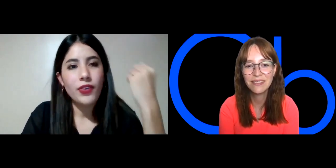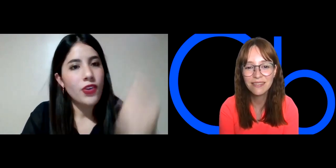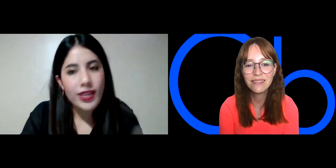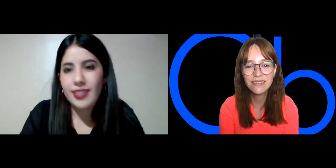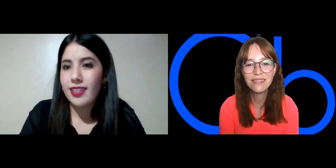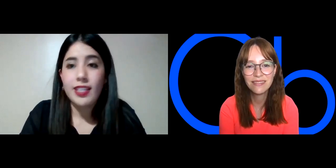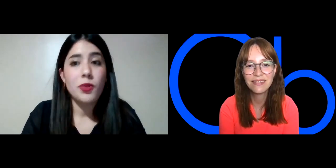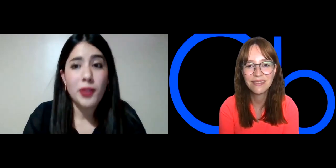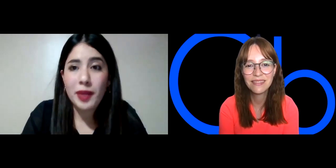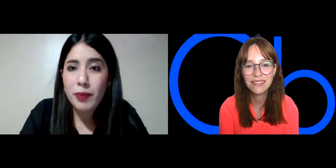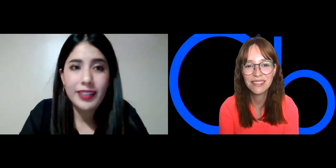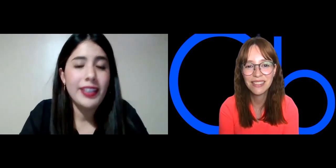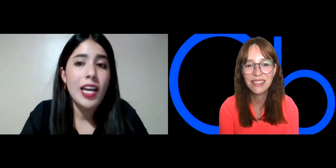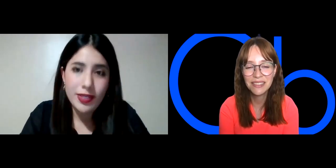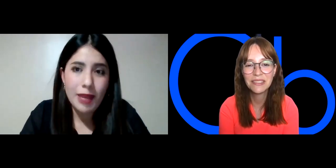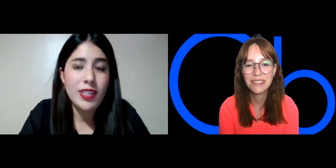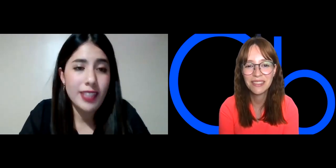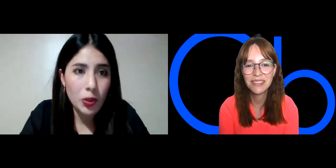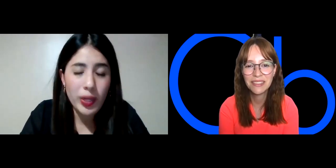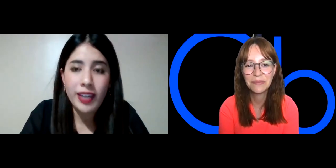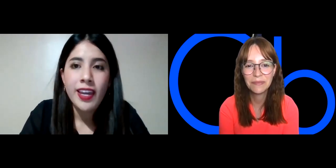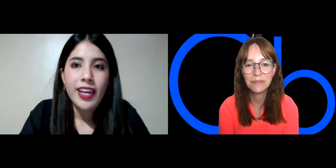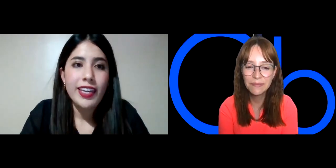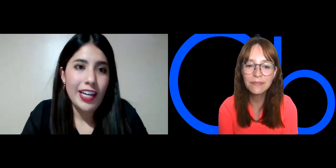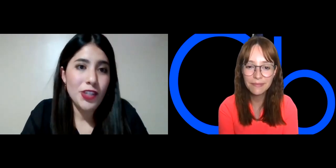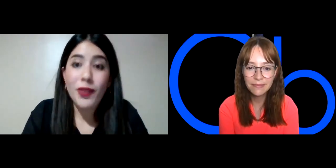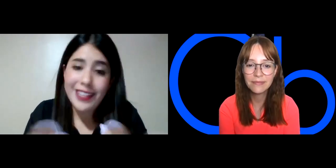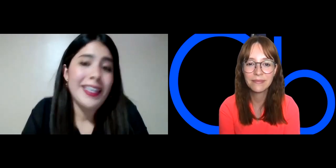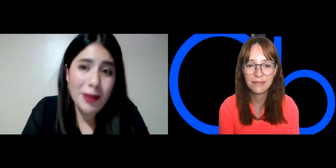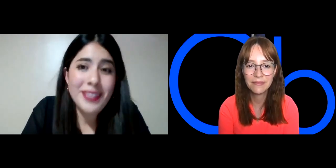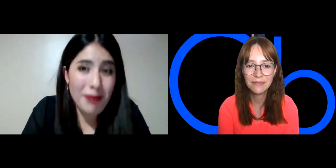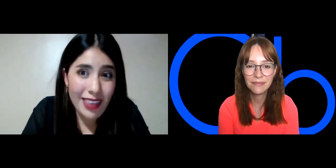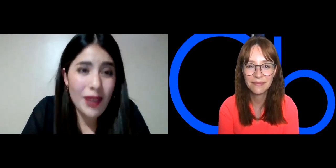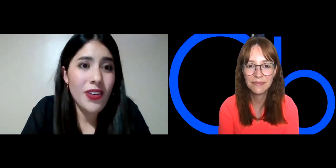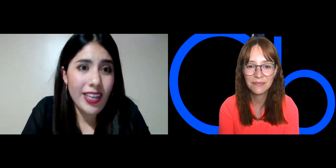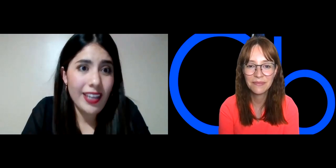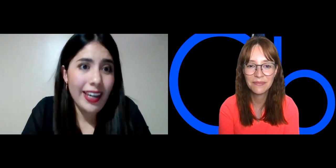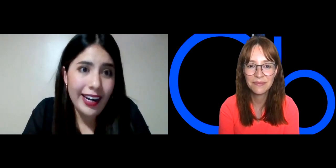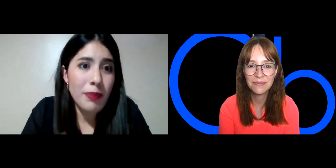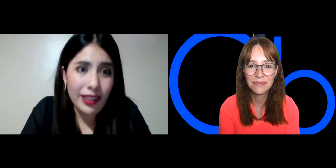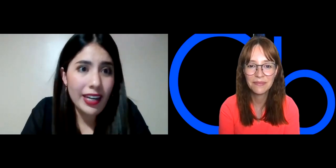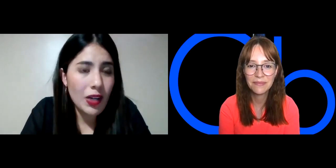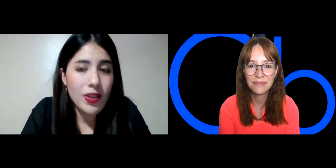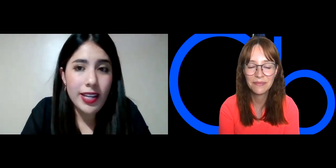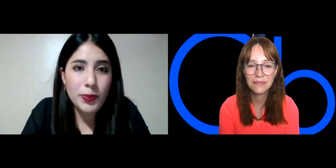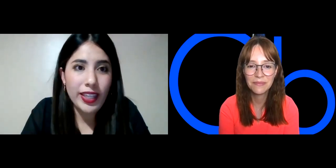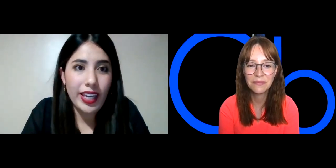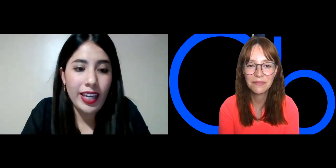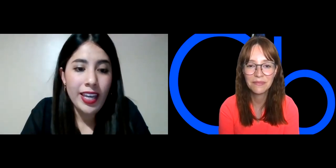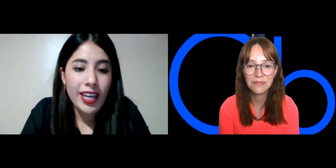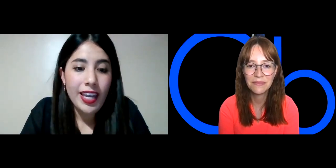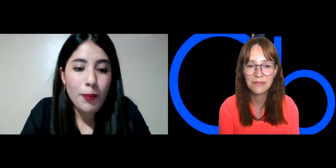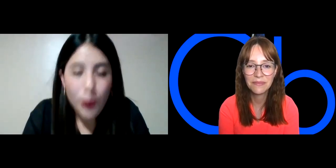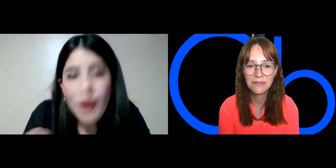pero no es así. Es cuestión de práctica, lo estamos haciendo bien. Y el hecho de estar viendo este video y de querer aprenderlo es